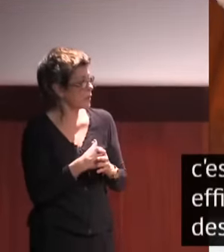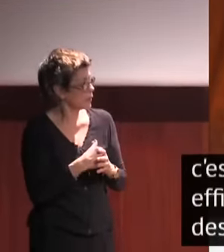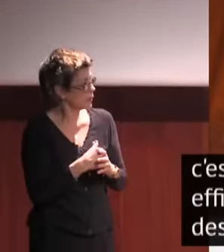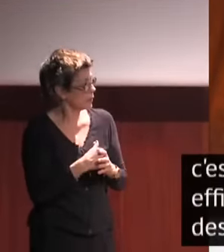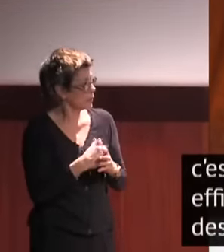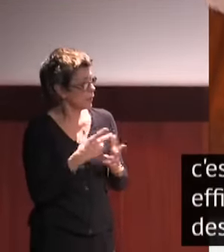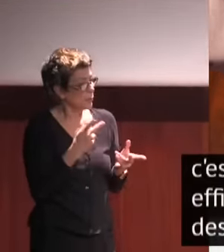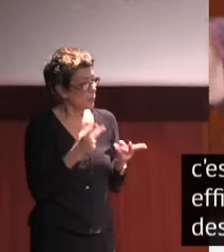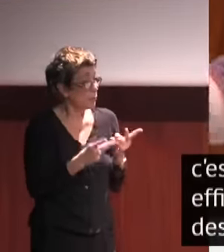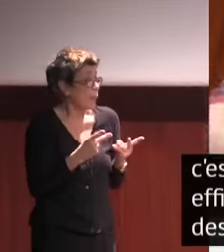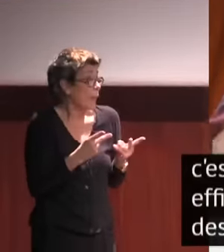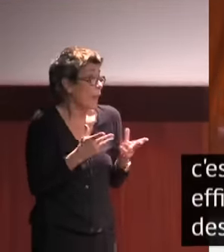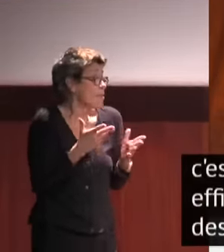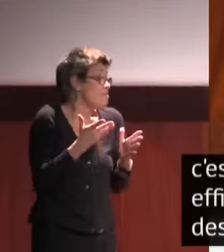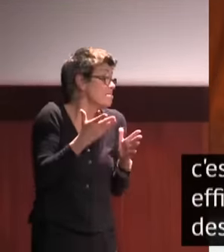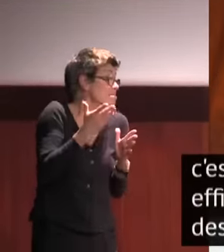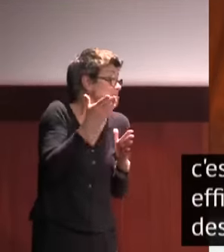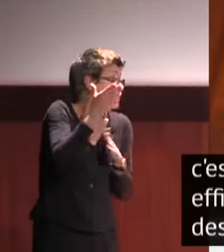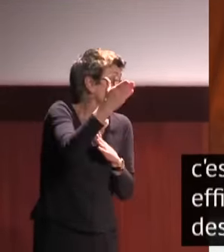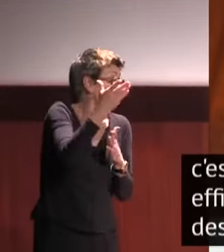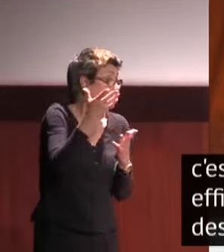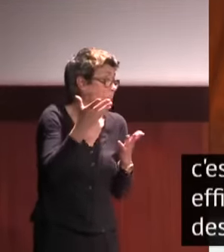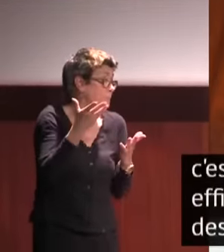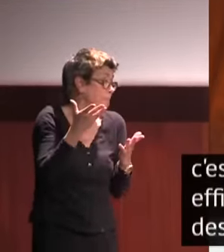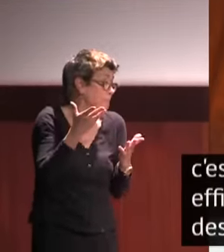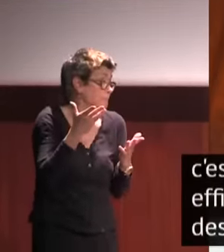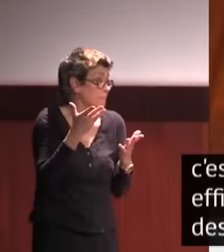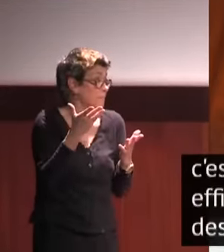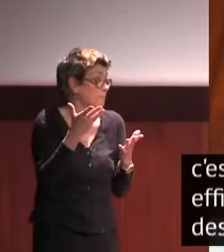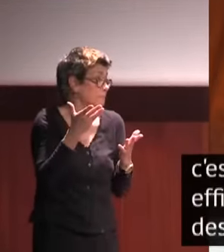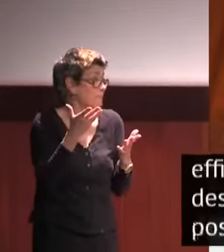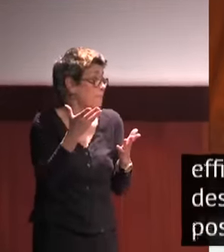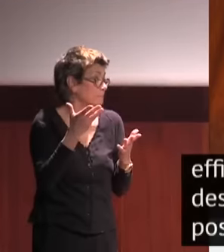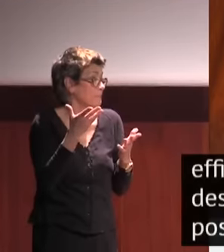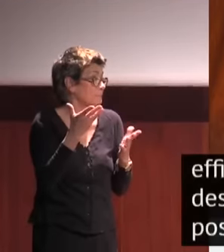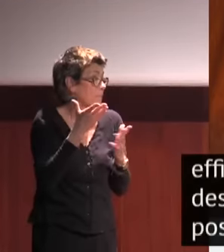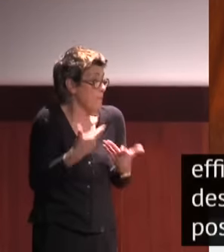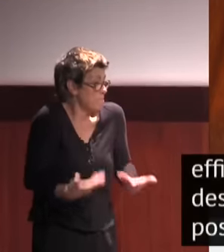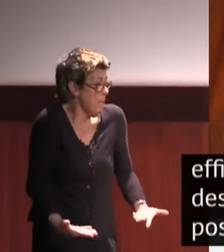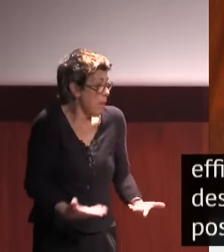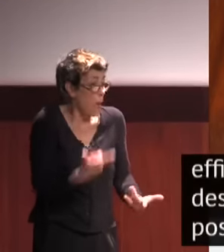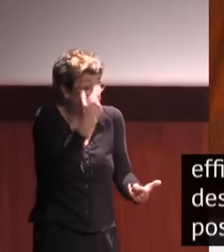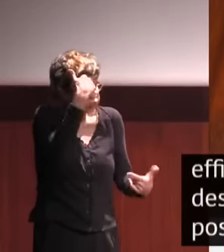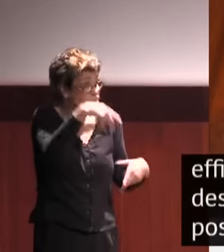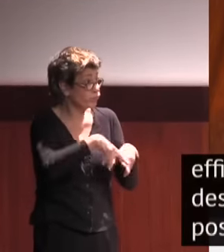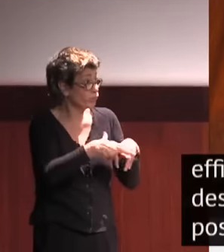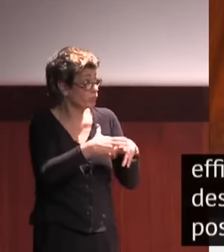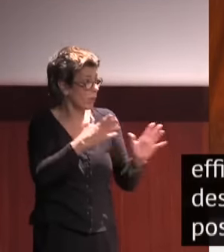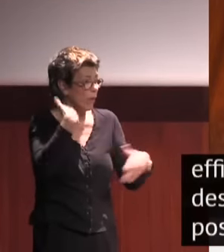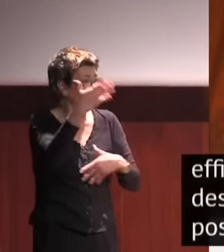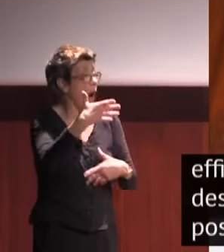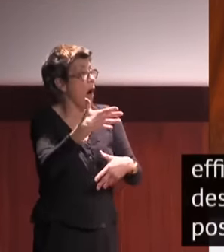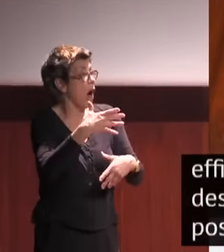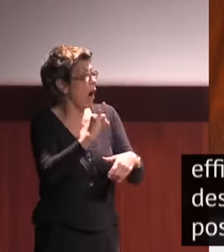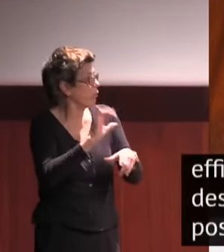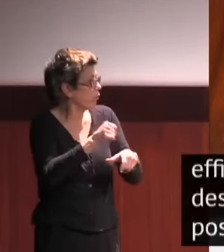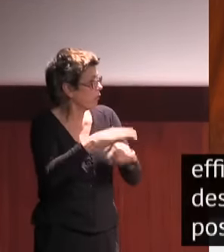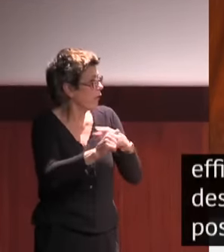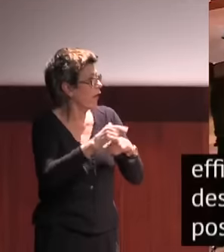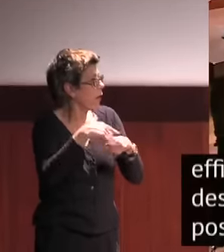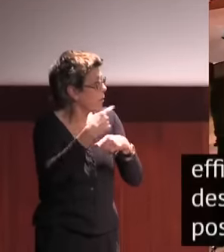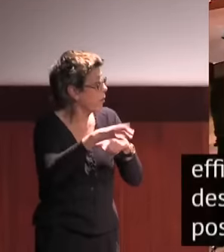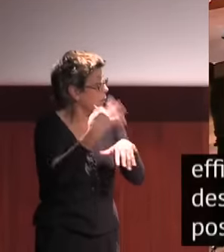peut-être qu'il y a aussi des possibilités de choses que pour l'instant on ne soupçonne pas encore vraiment.